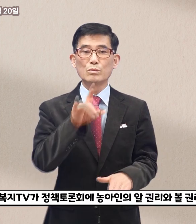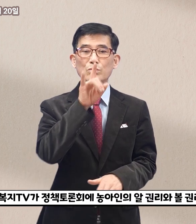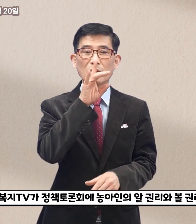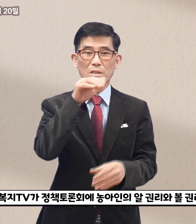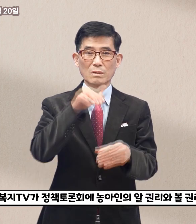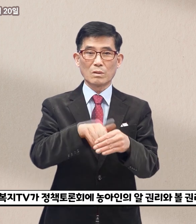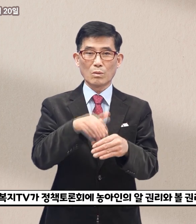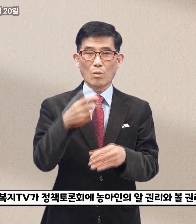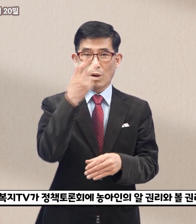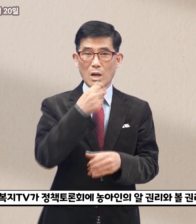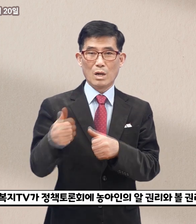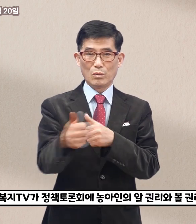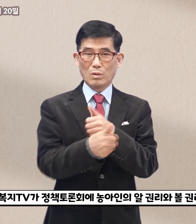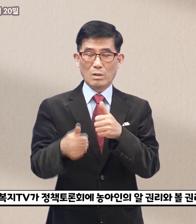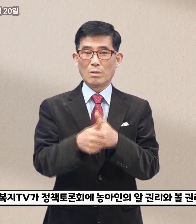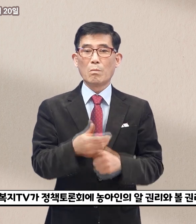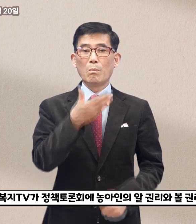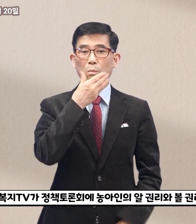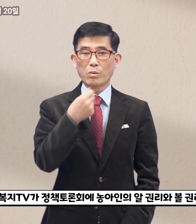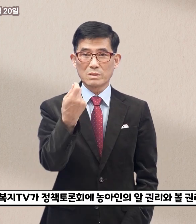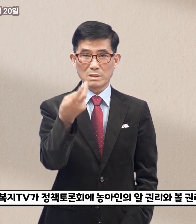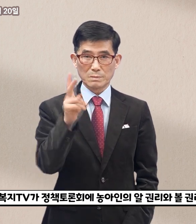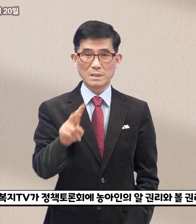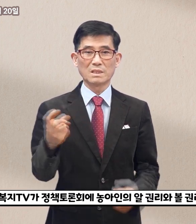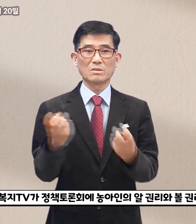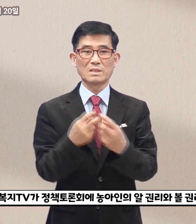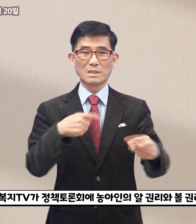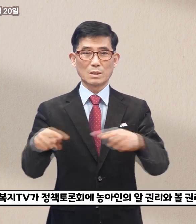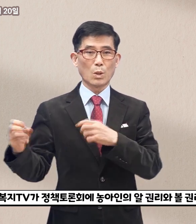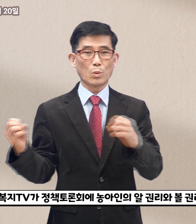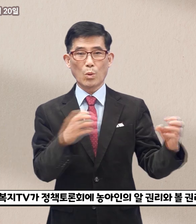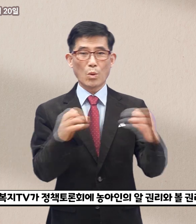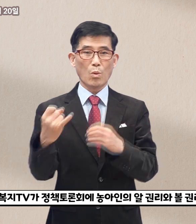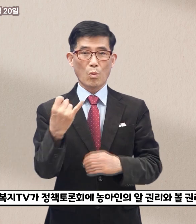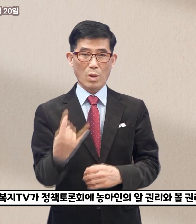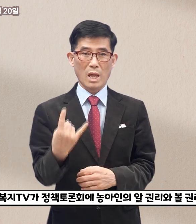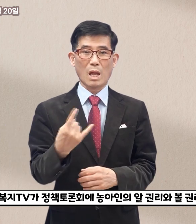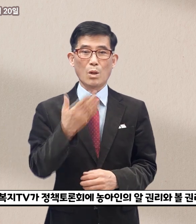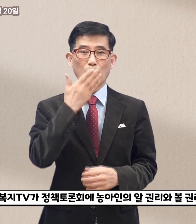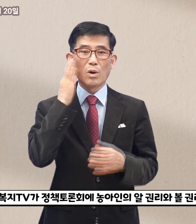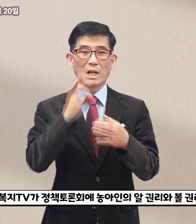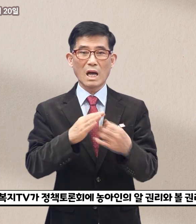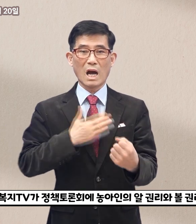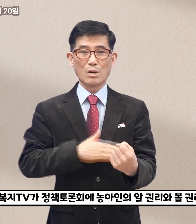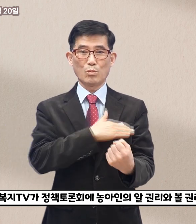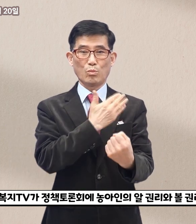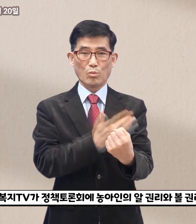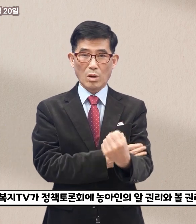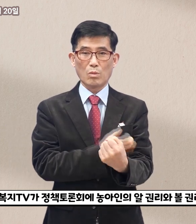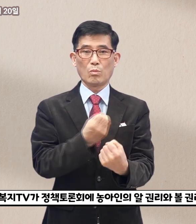선거관리위원회와 복지TV가 정책토론회에 농아인의 알권리와